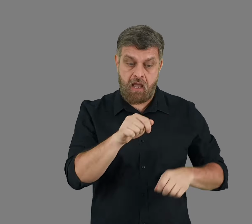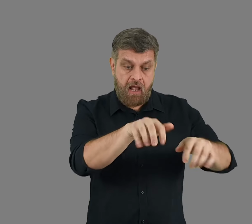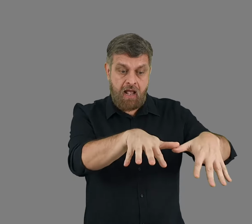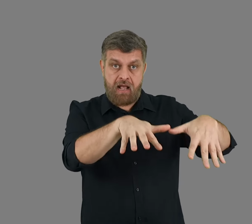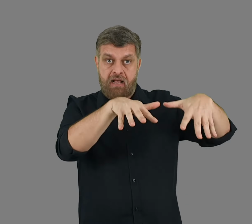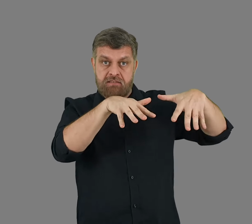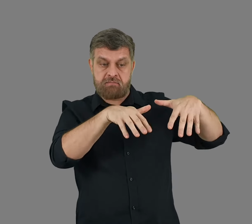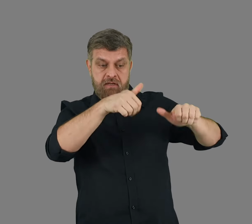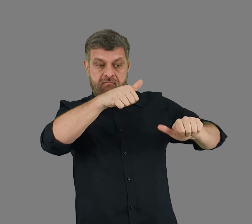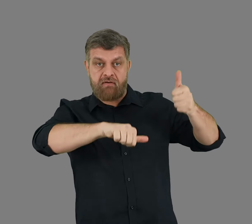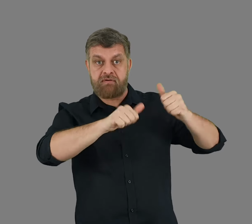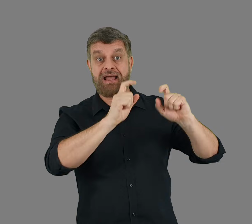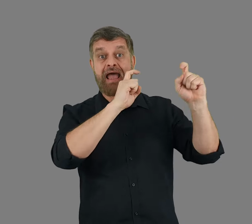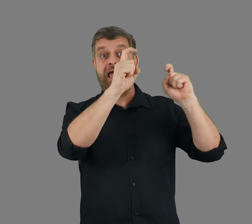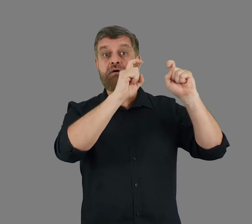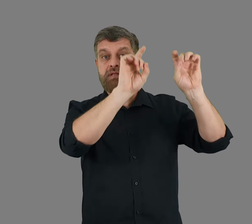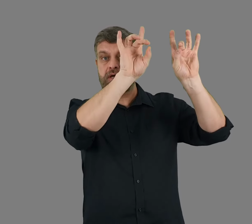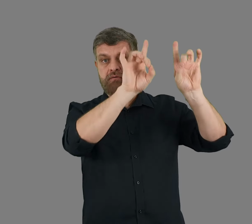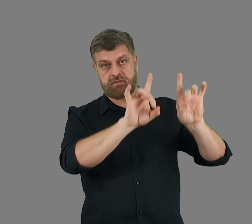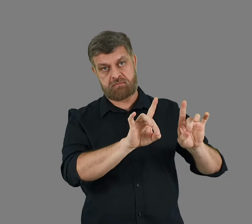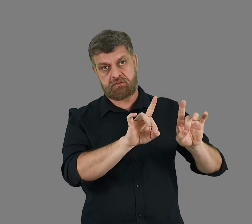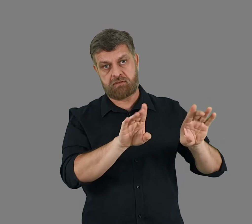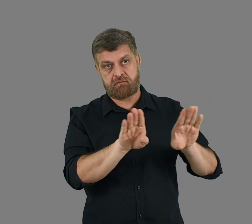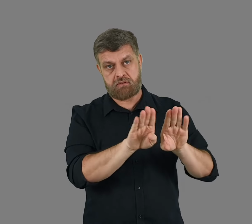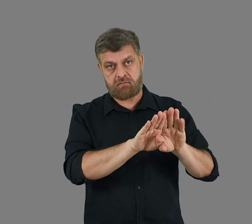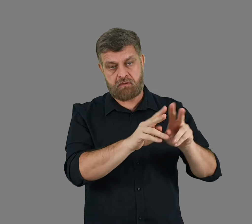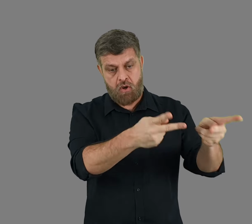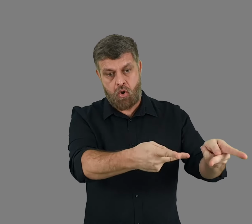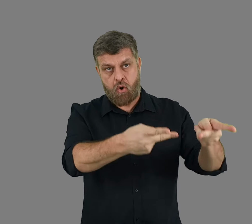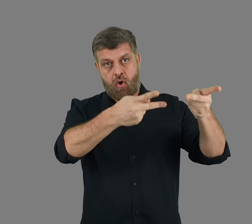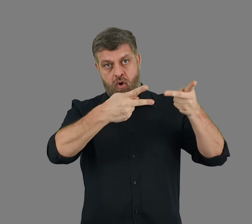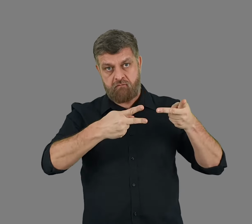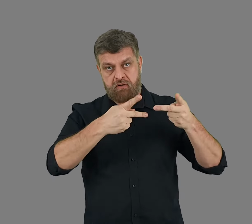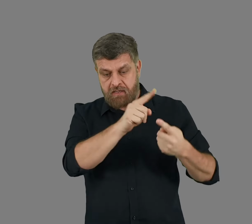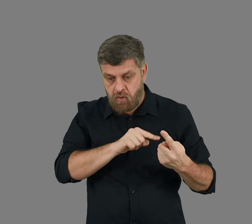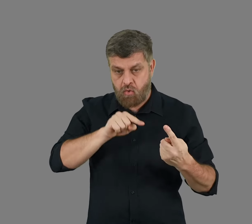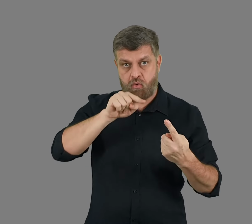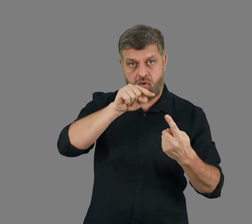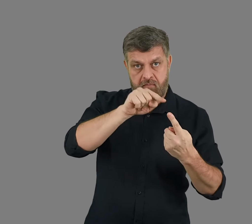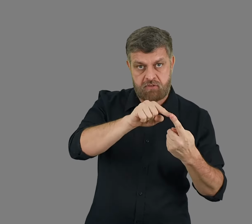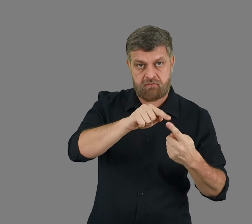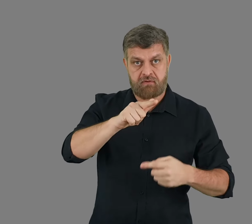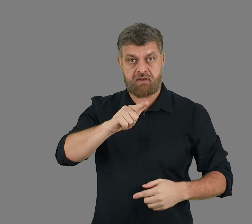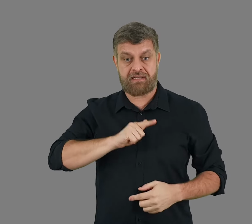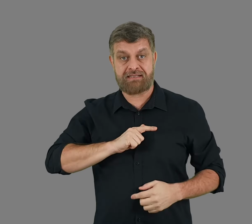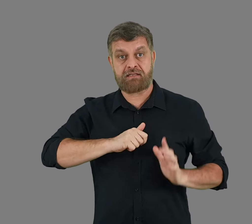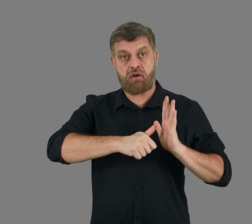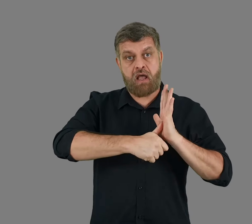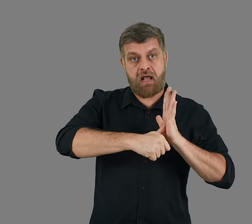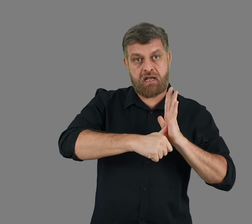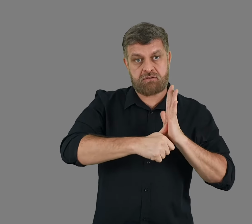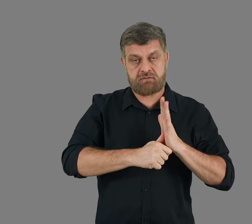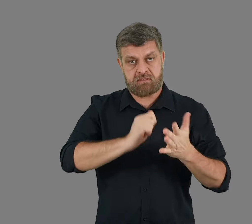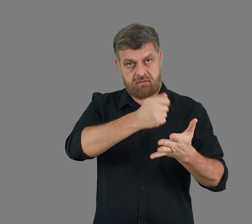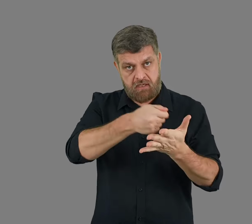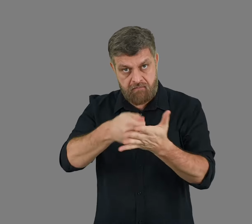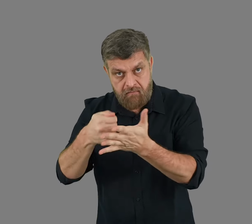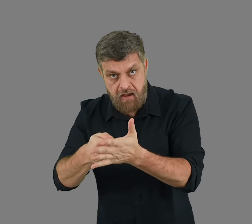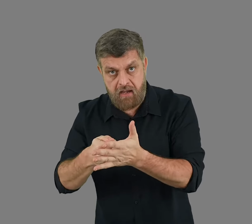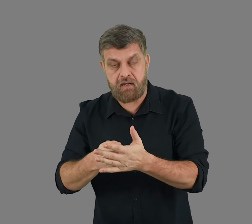Geral Extraordinária, devidamente convocada para esse fim, composta de associados contribuintes, em dia com suas